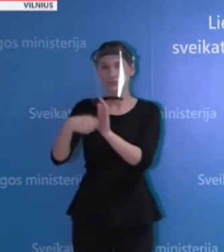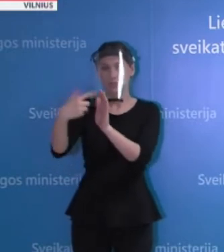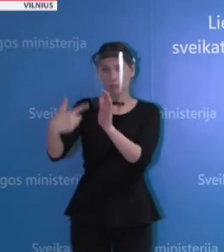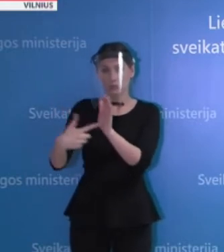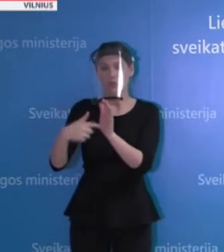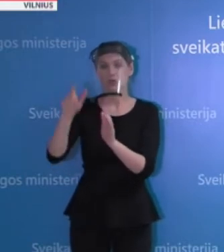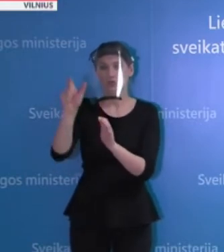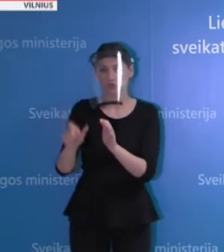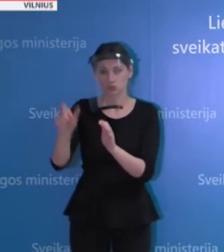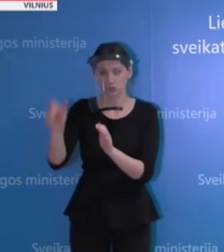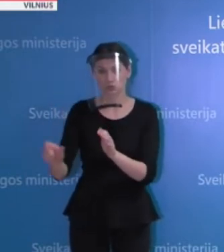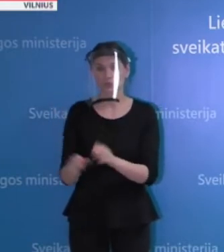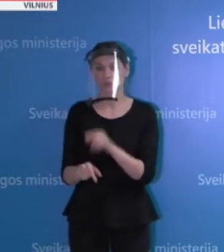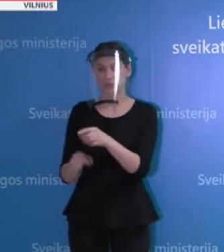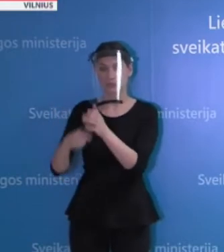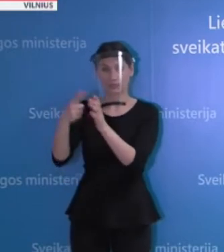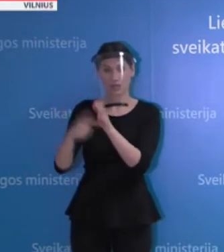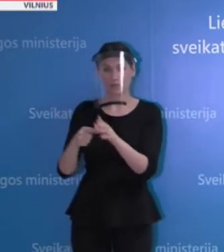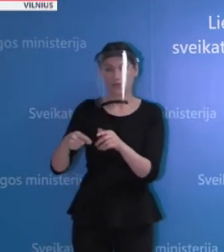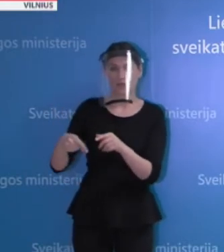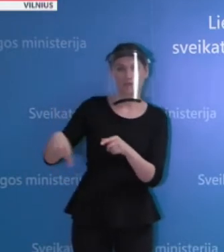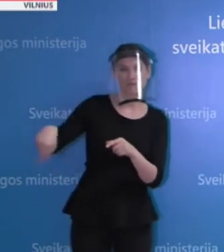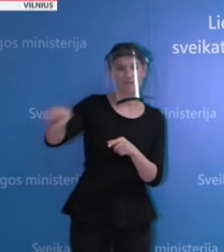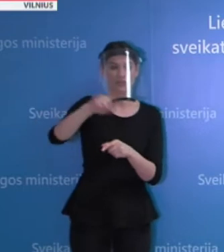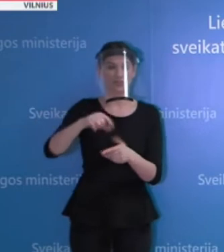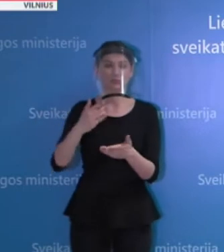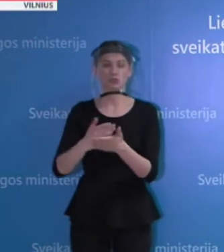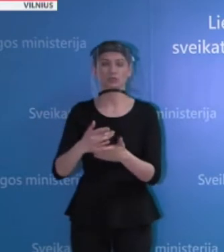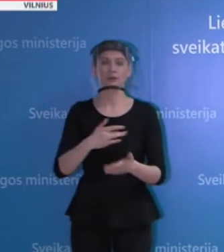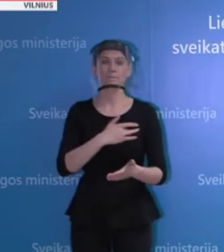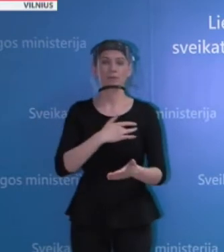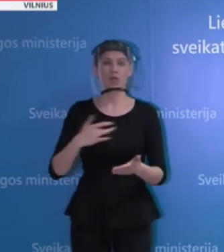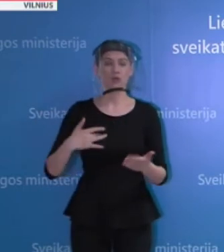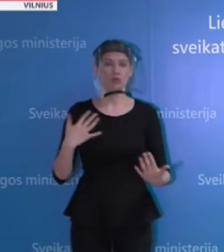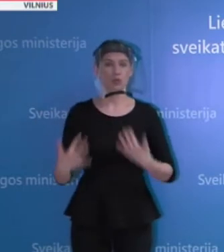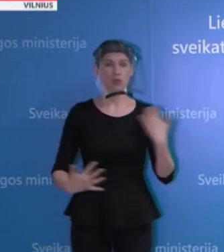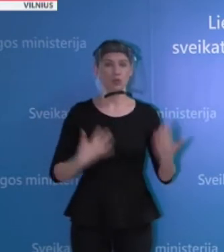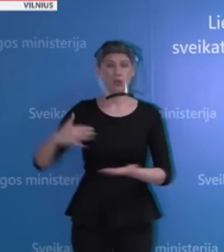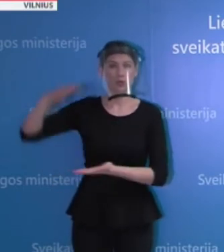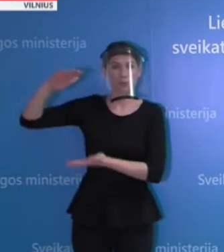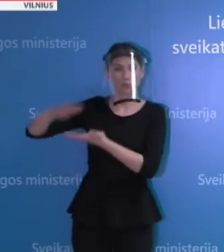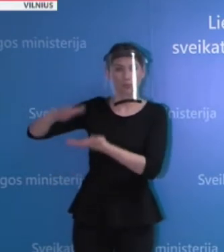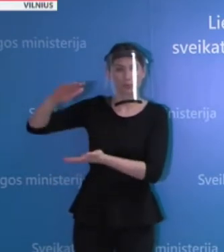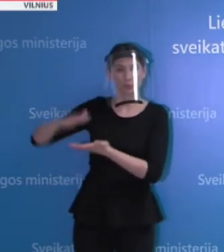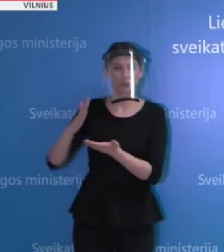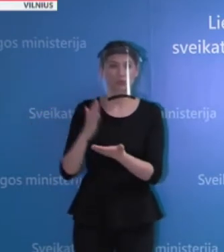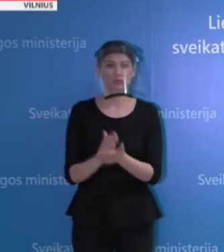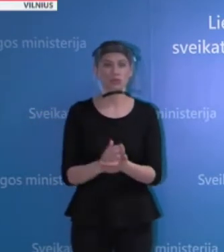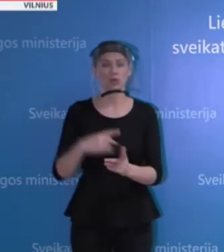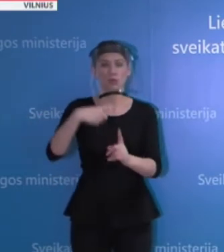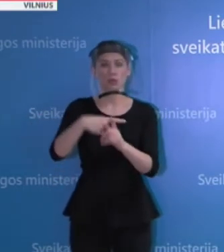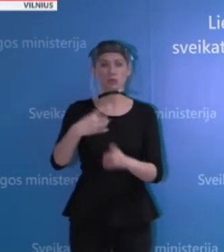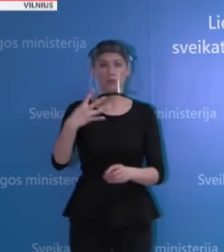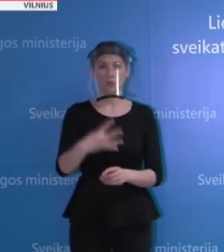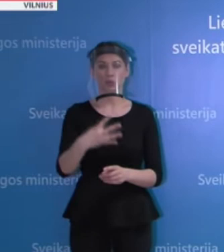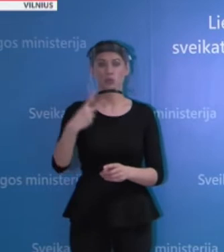17 ir visiems jiem yra taikoma dirbtinė plaučių ventiliacija. Dar 42